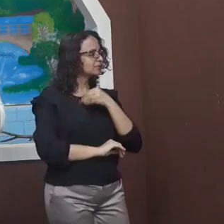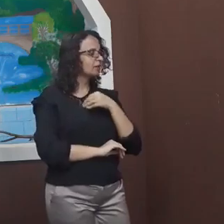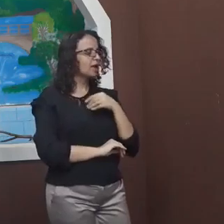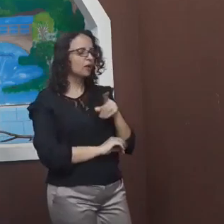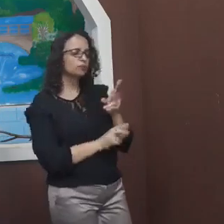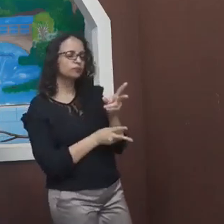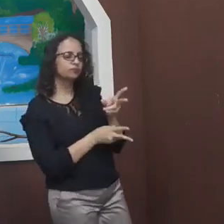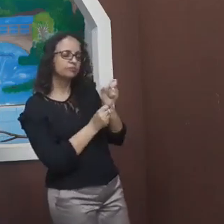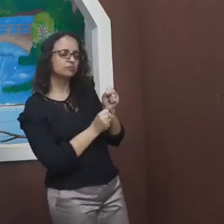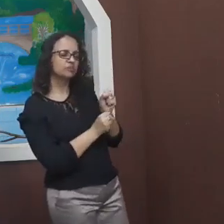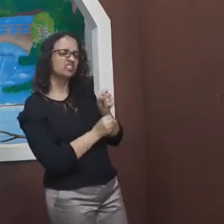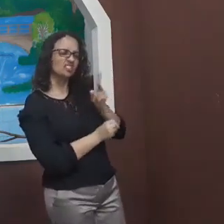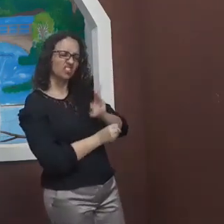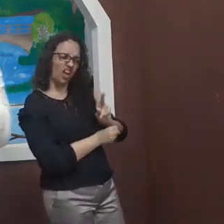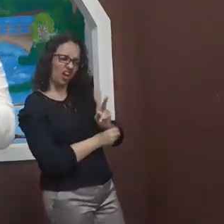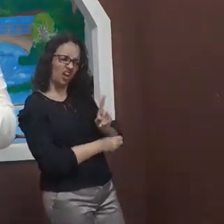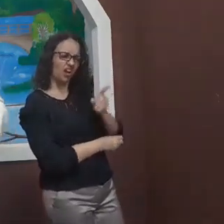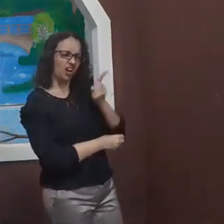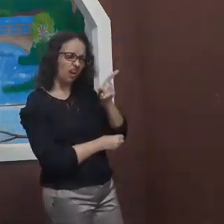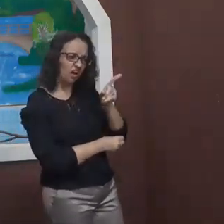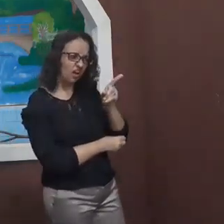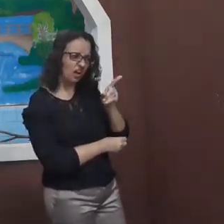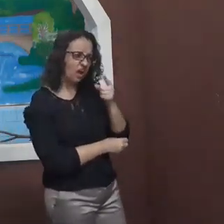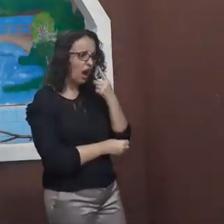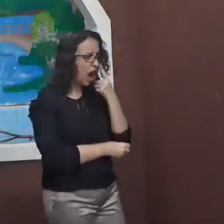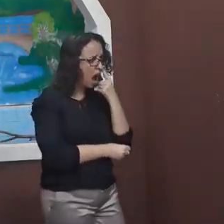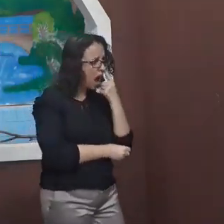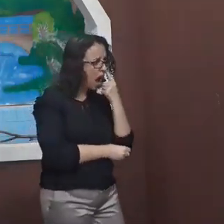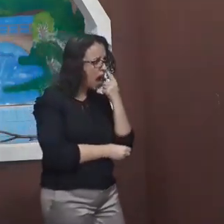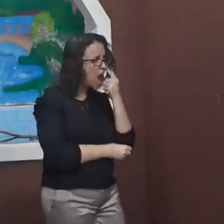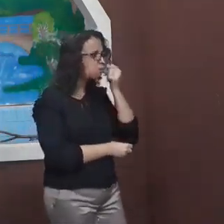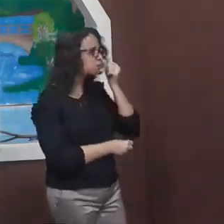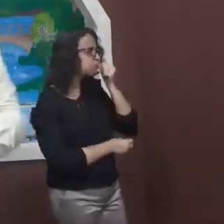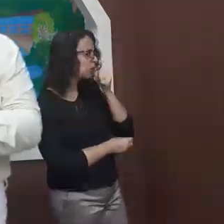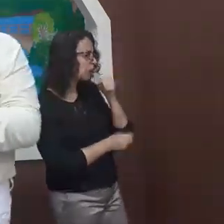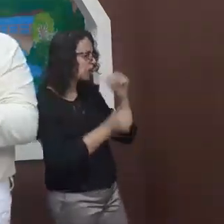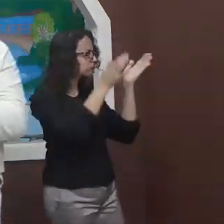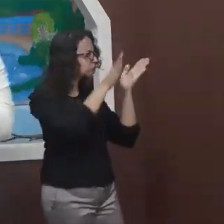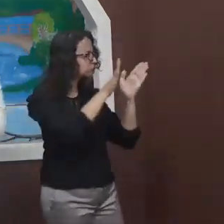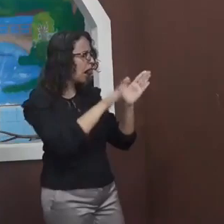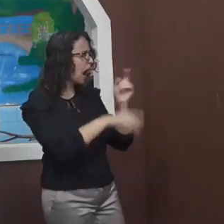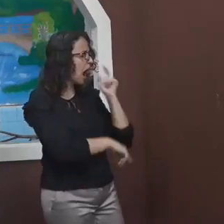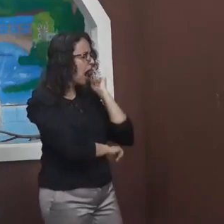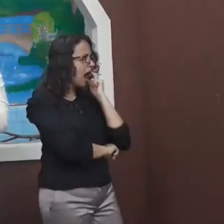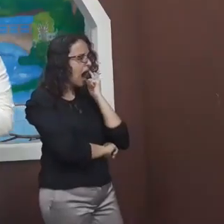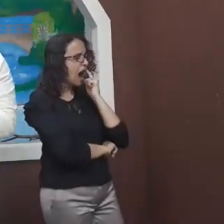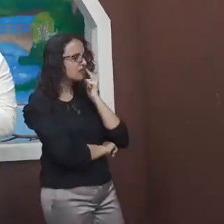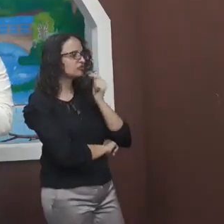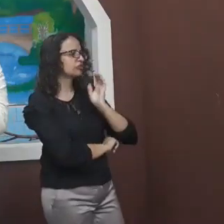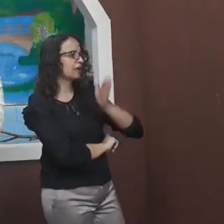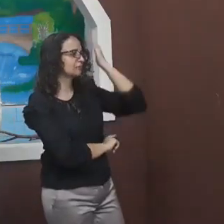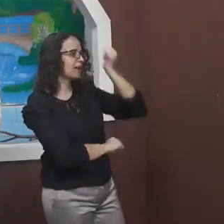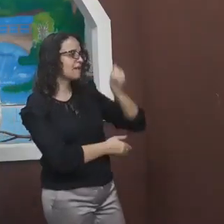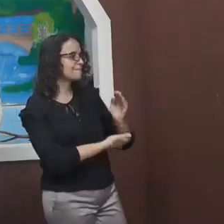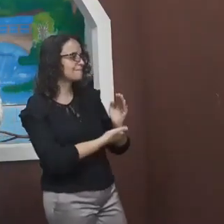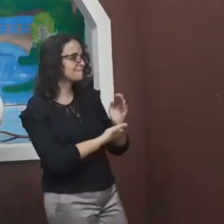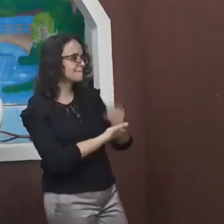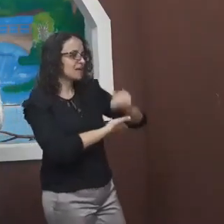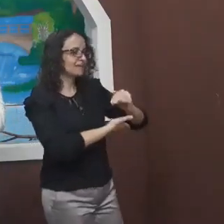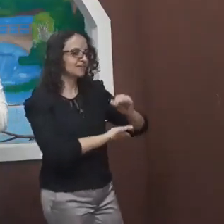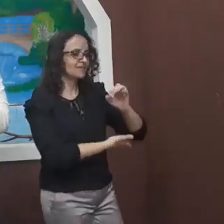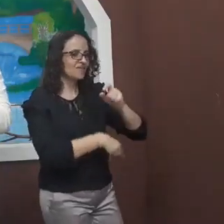é assim, toda vez que ele está passando, passa alguém que ele quebra o pescoço. Ah, já sei qual vai ser o laço.